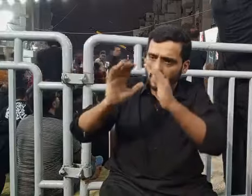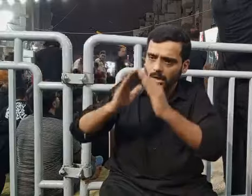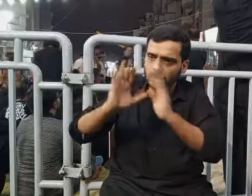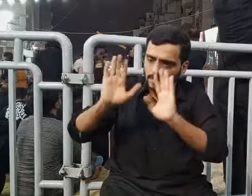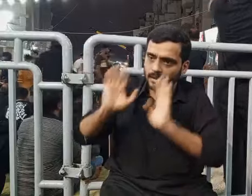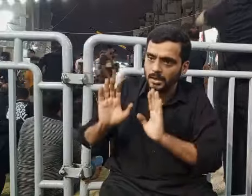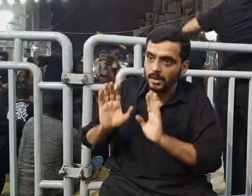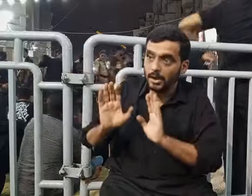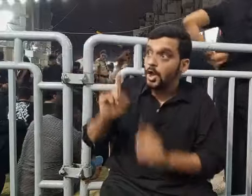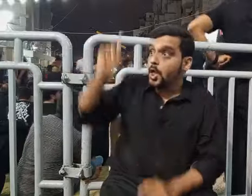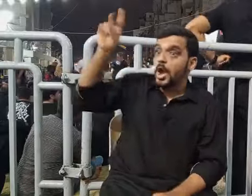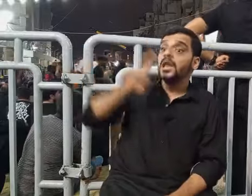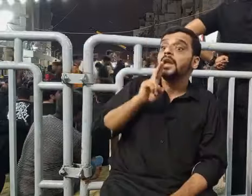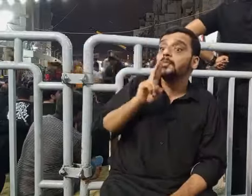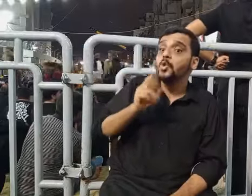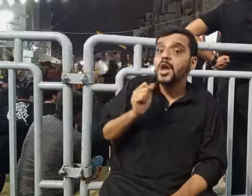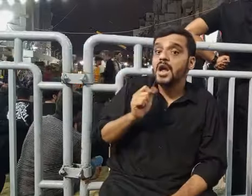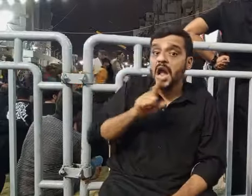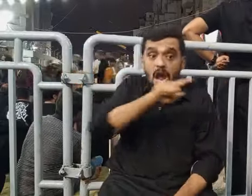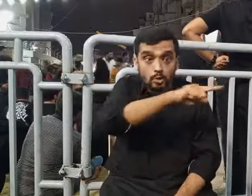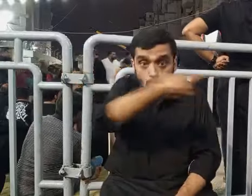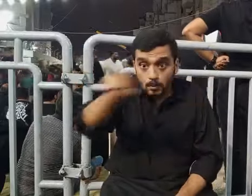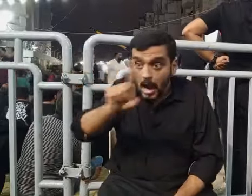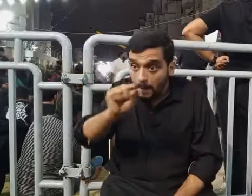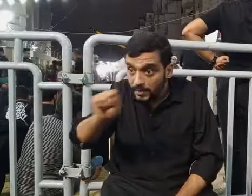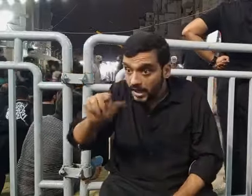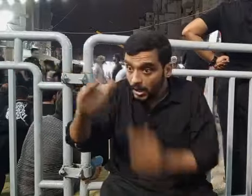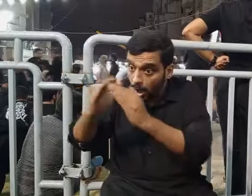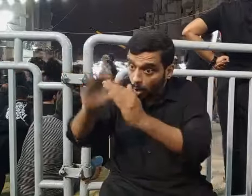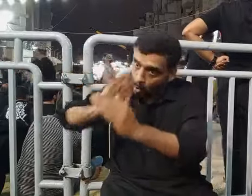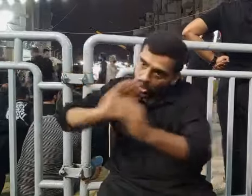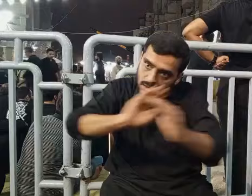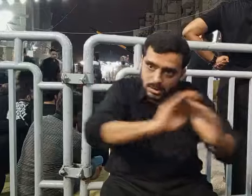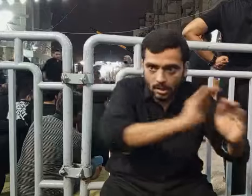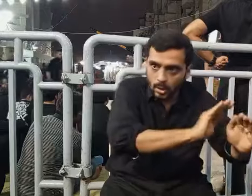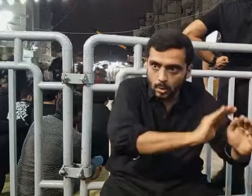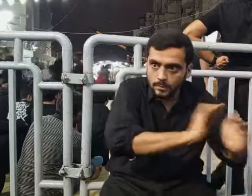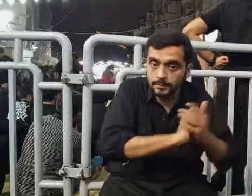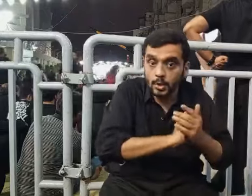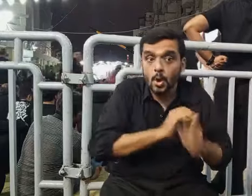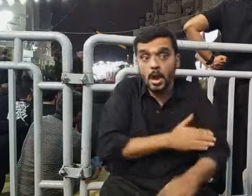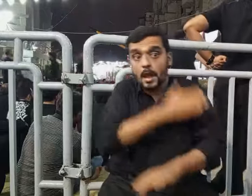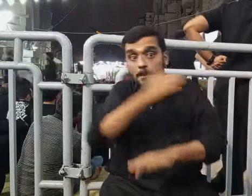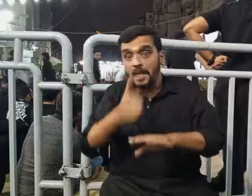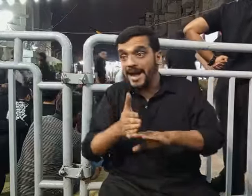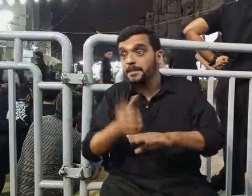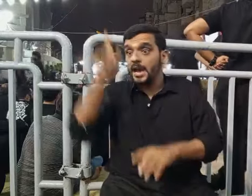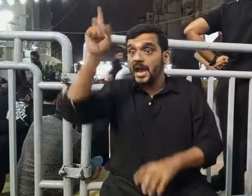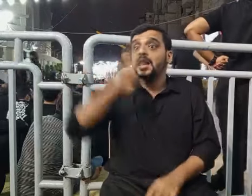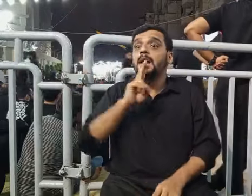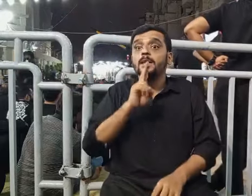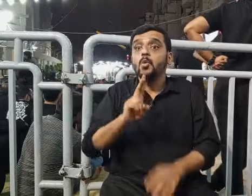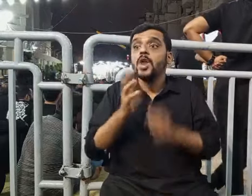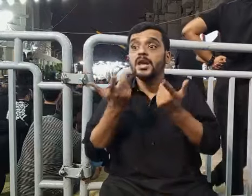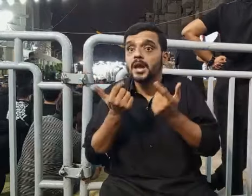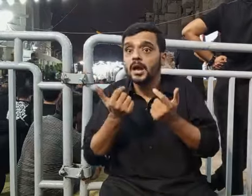وجود اور بیت کا فرق نہیں سمجھ میں آیا کہ آیت ایک ہی آیت میں نہ رکھا تو نبی کی خلافت تھوڑی کہ ایک مرتبہ ایک لفظ زبان سے نکل گیا، دوسری دفعہ دوسرا لفظ نکل گیا. اللہ کا